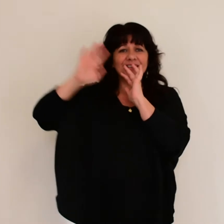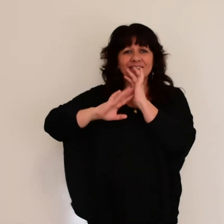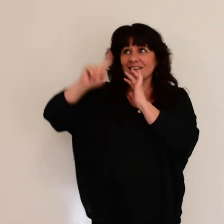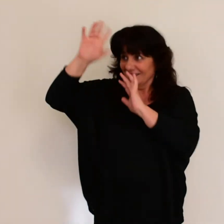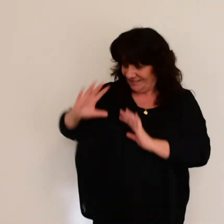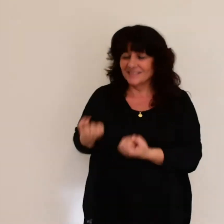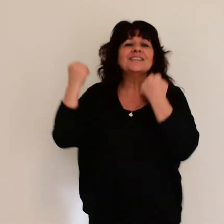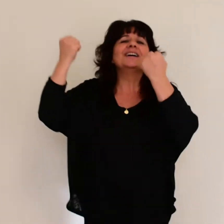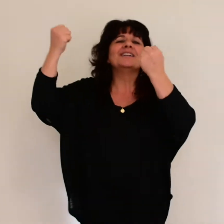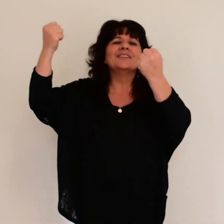salut.